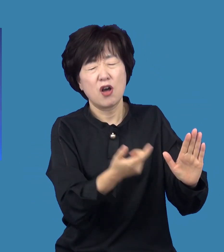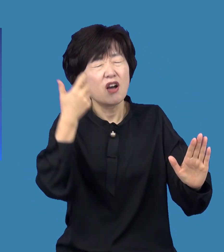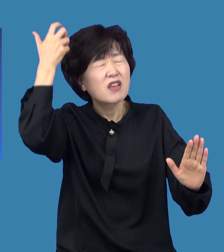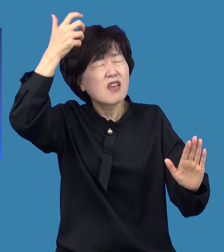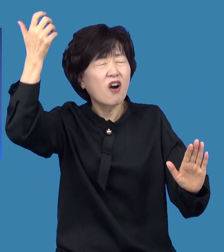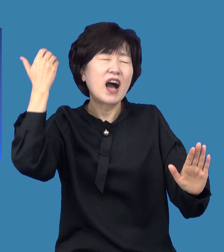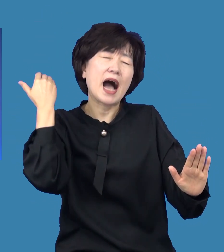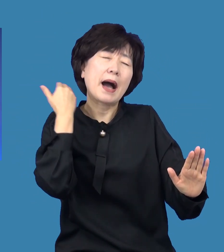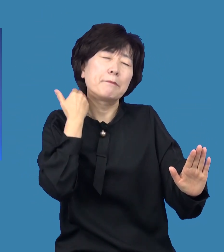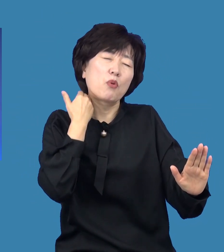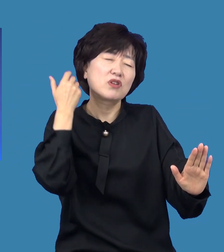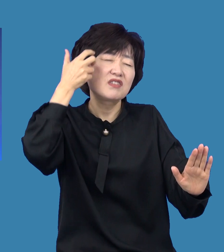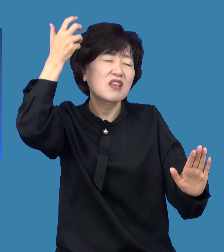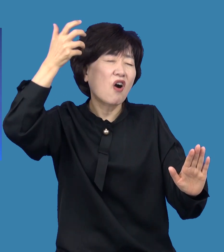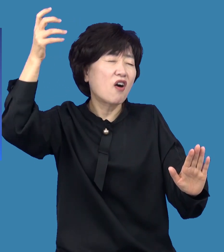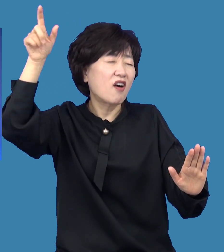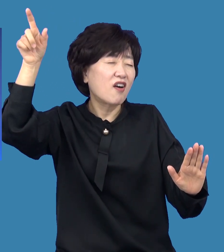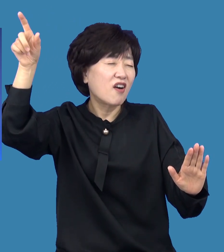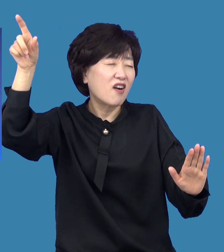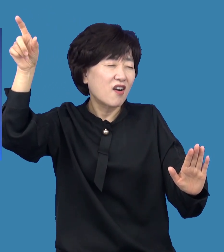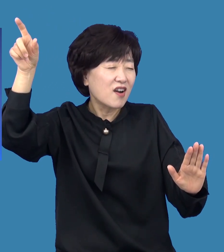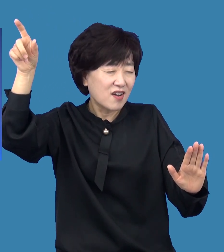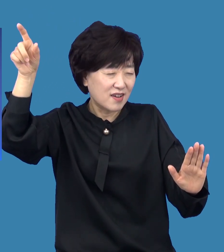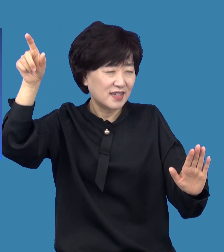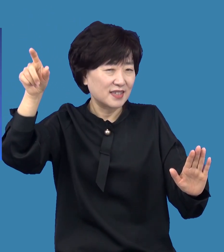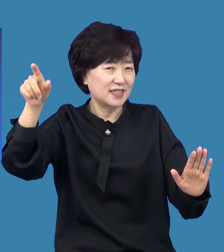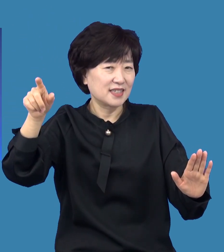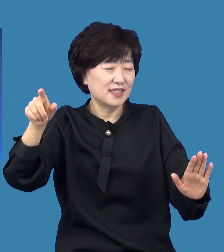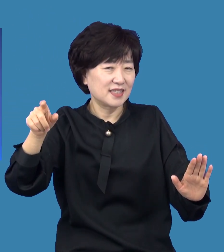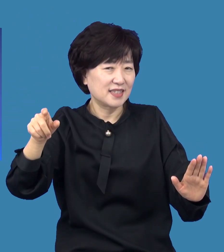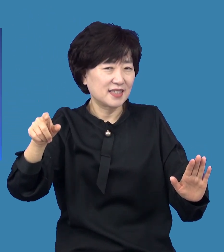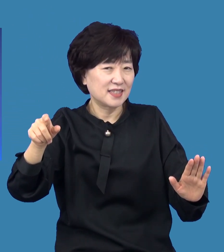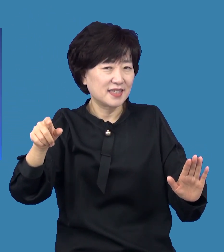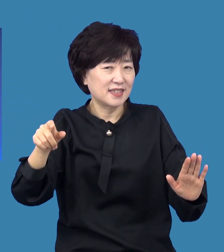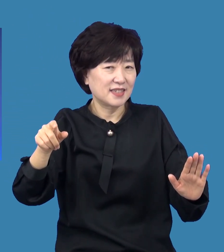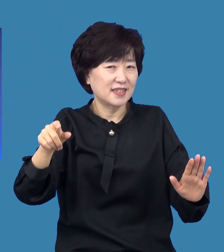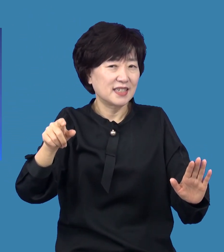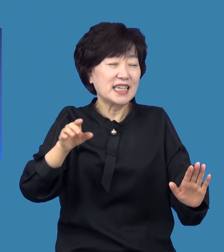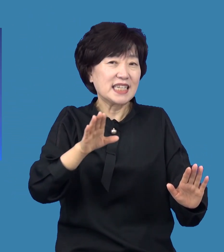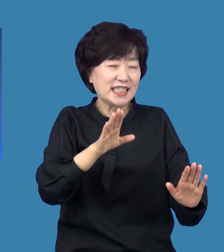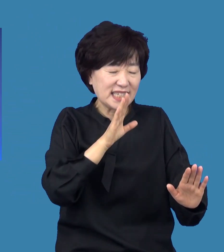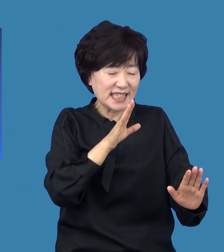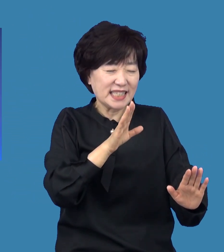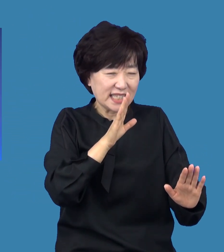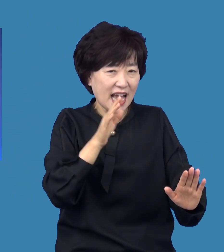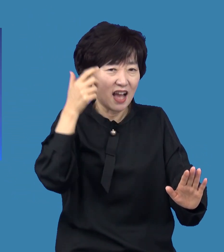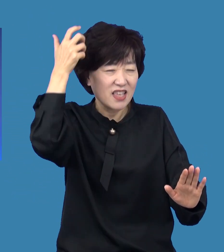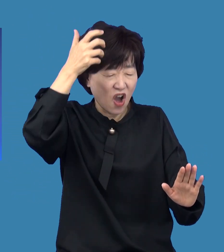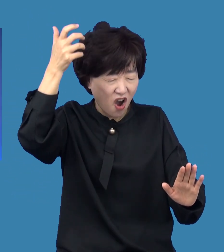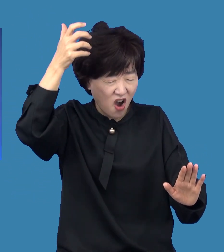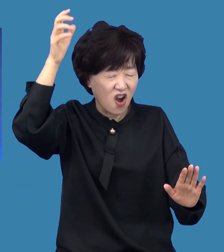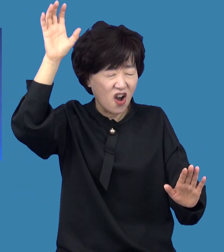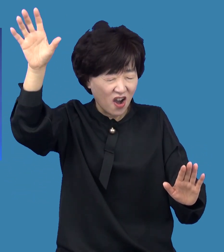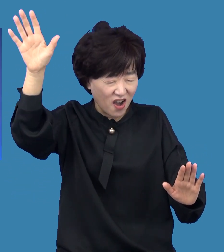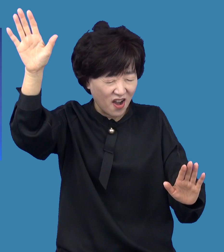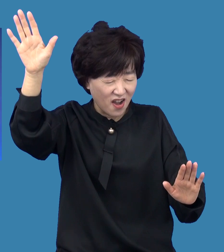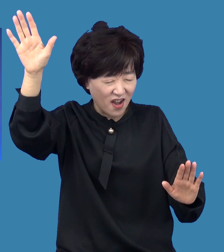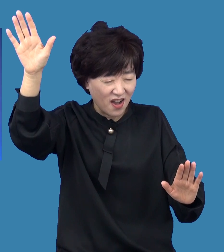진짜 영적인 거라면, 진짜 영적인 세계에 속한 거라면, 페이크가 아니고 진짜 영적인 거라면 반드시